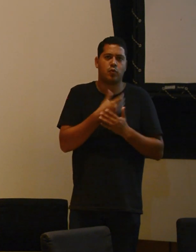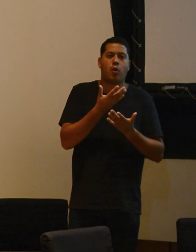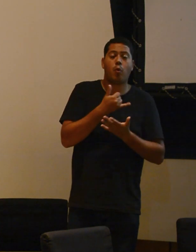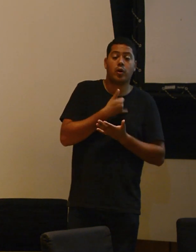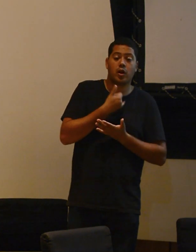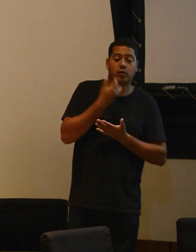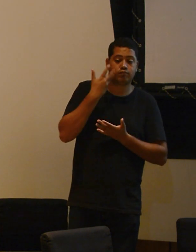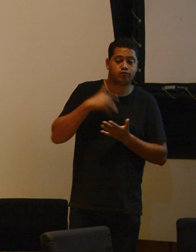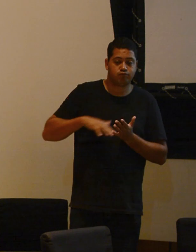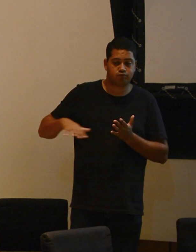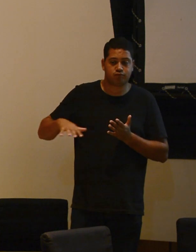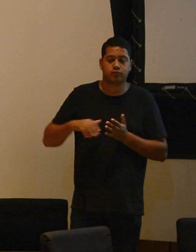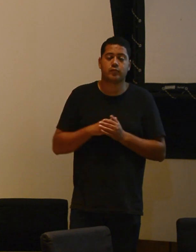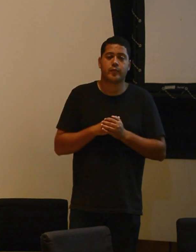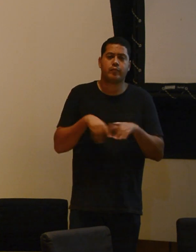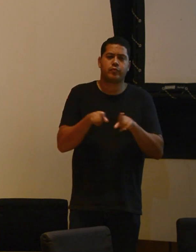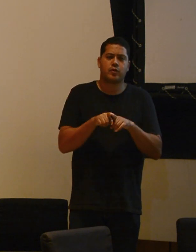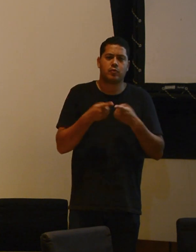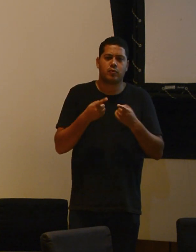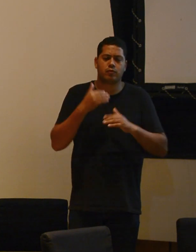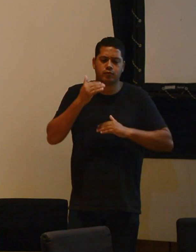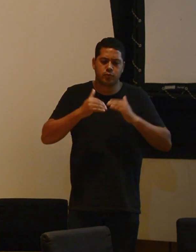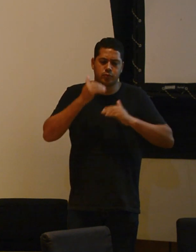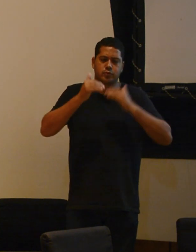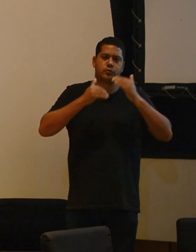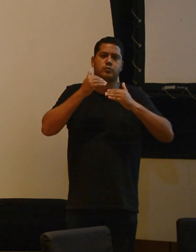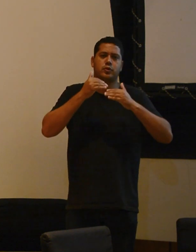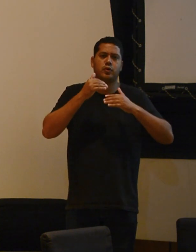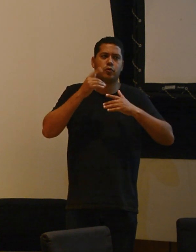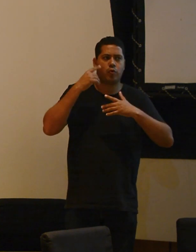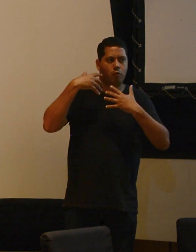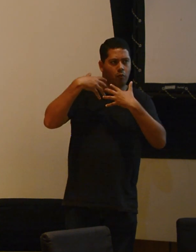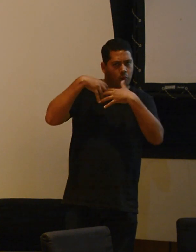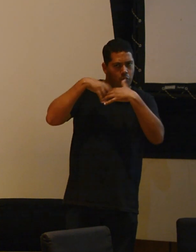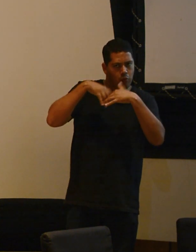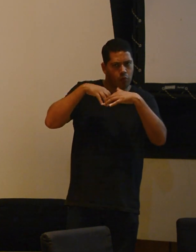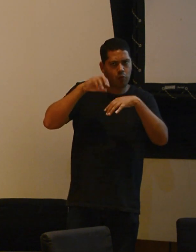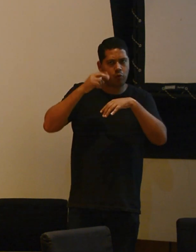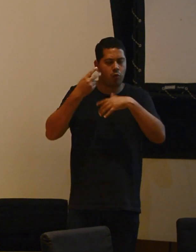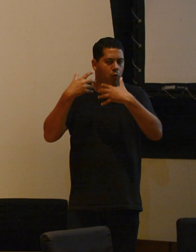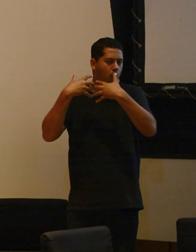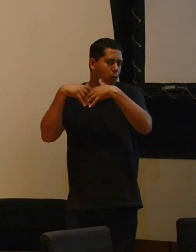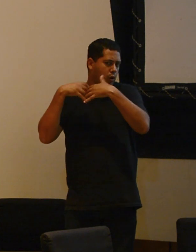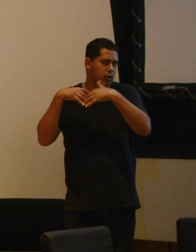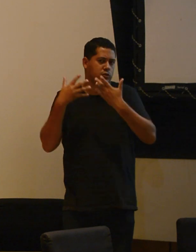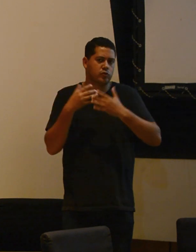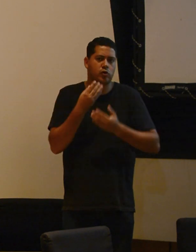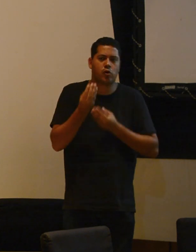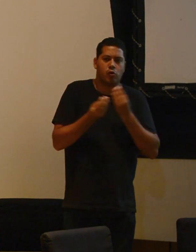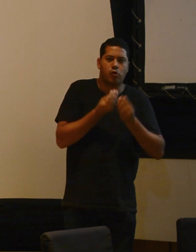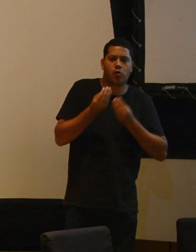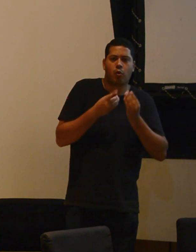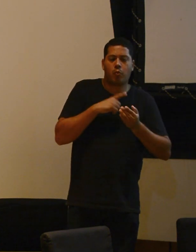idade daquela criança, tem que considerar o desenvolvimento motor, o desenvolvimento cognitivo, como que